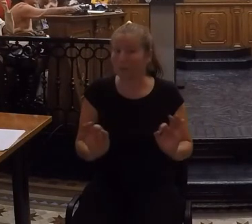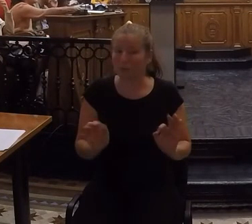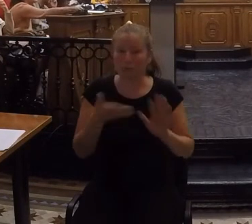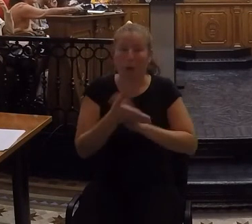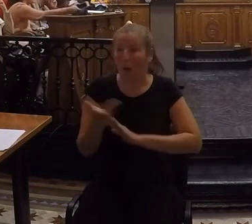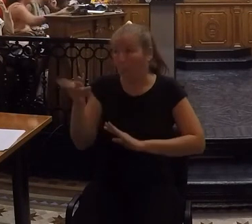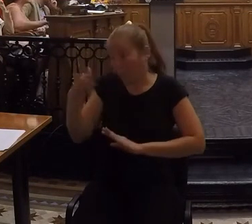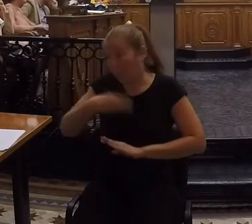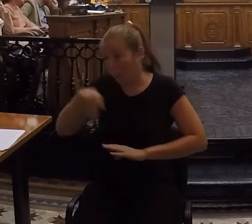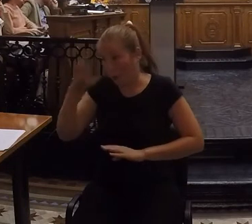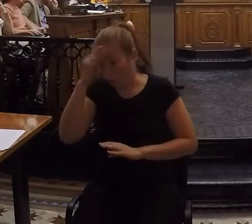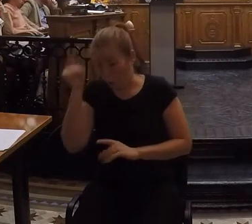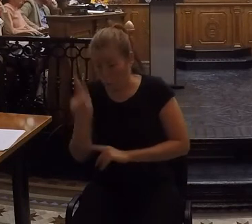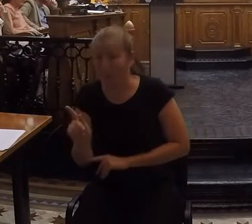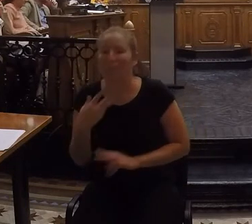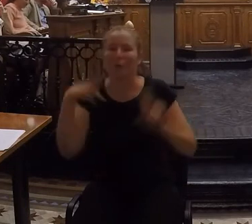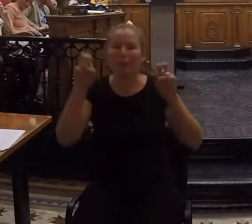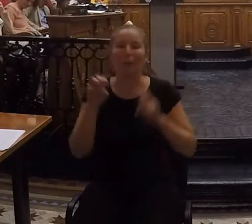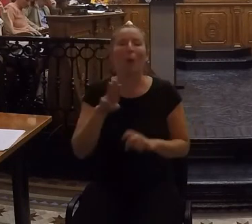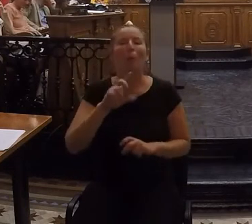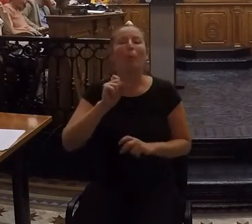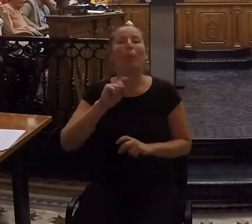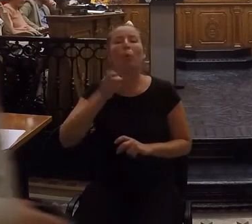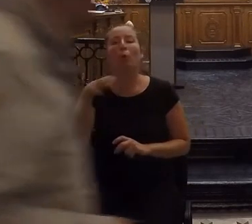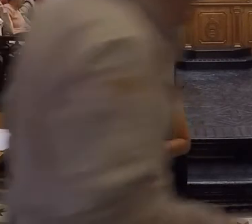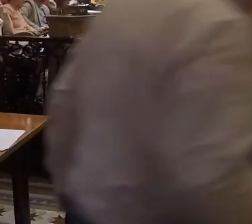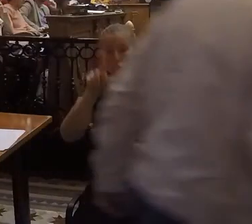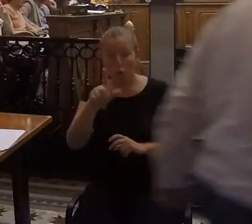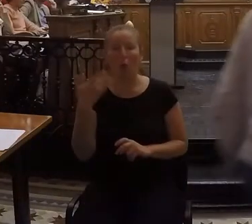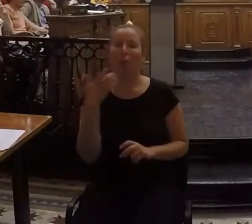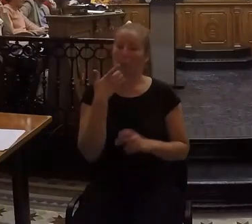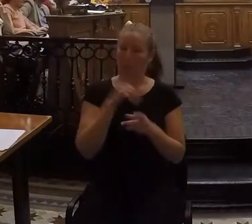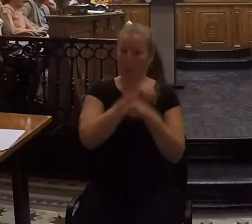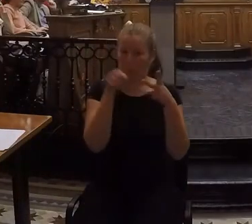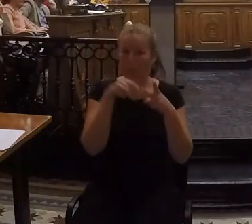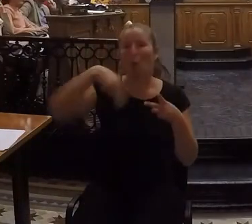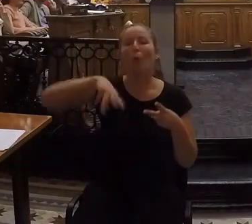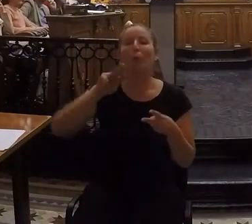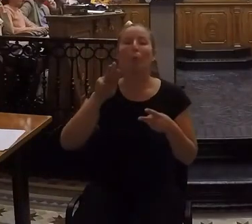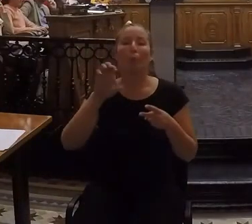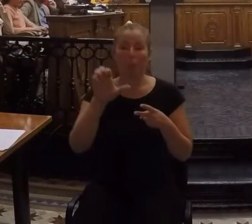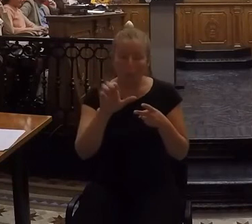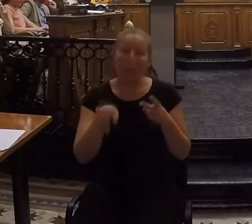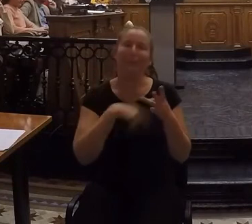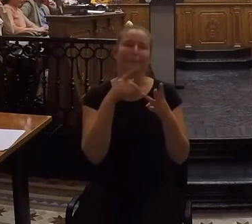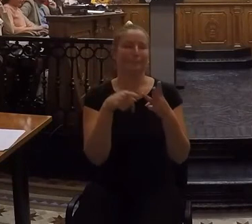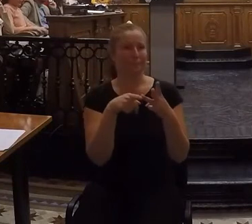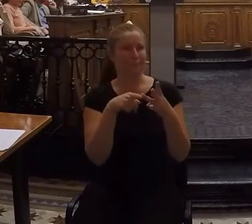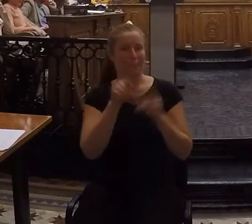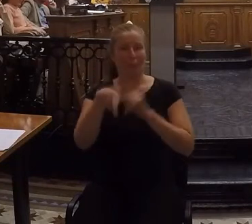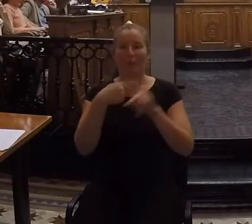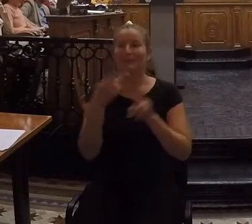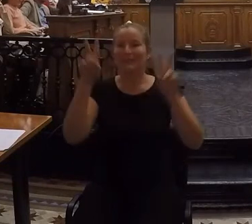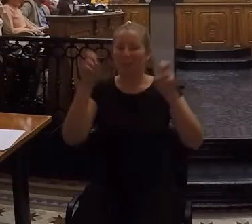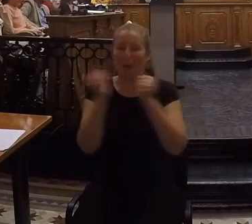recordarlo, pero las mociones de Pusol las presentamos nosotros, las mociones del MUPE las presentamos nosotros, la moción de la eliminación del amianto